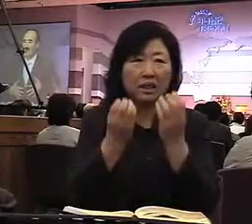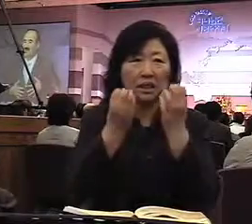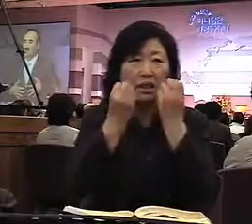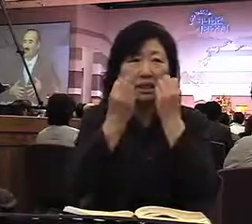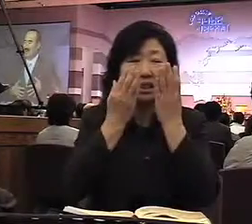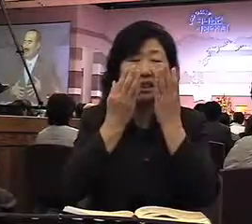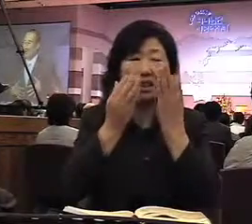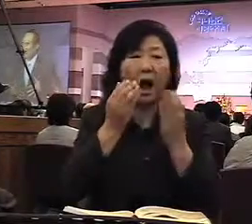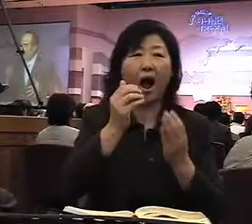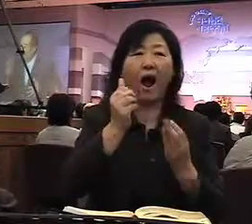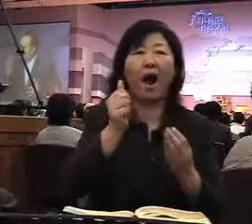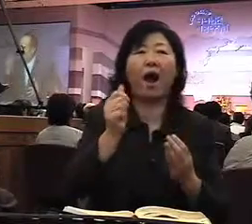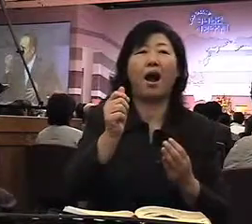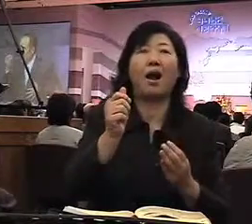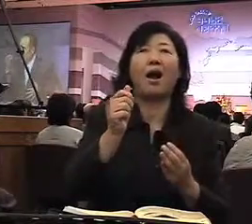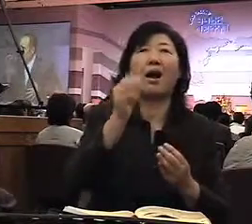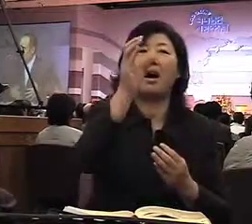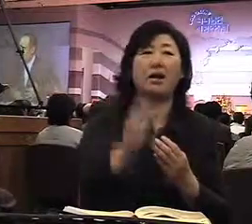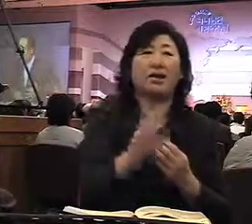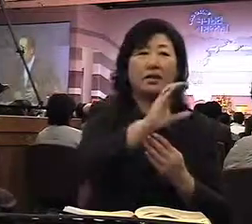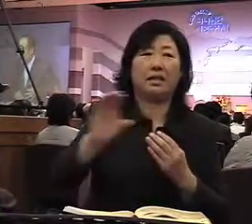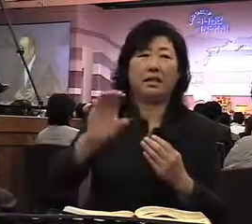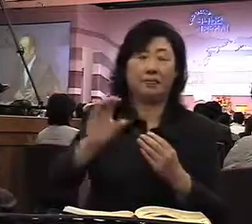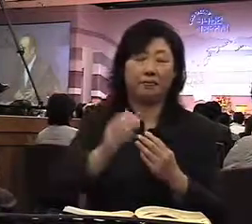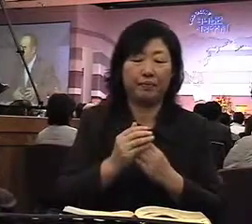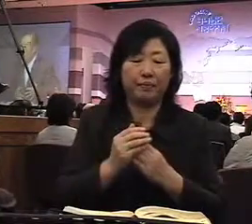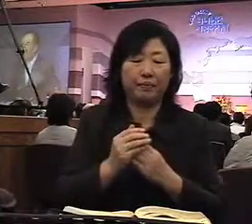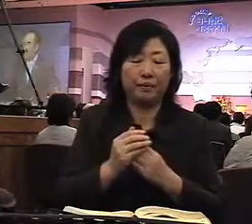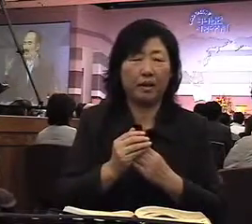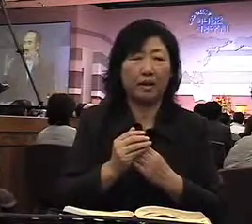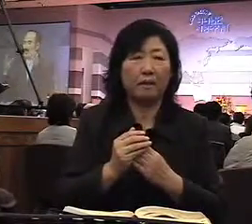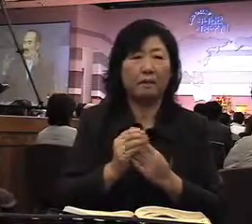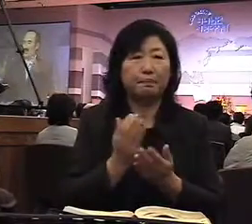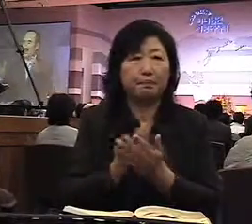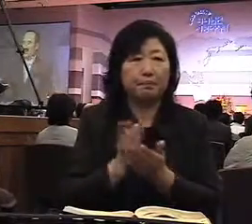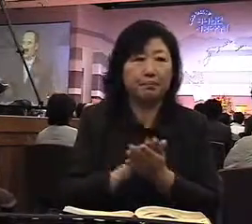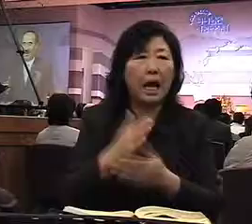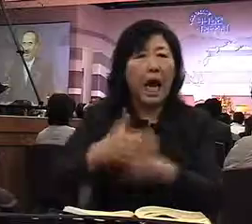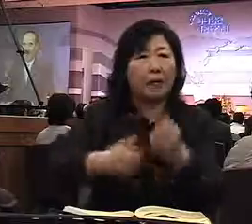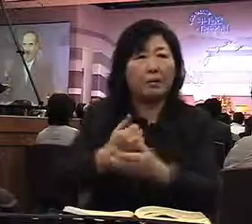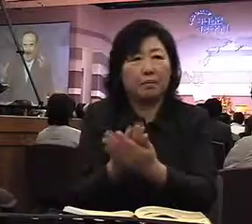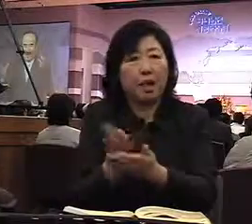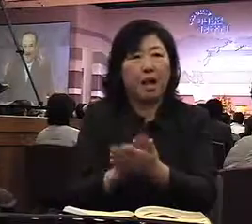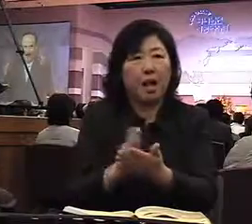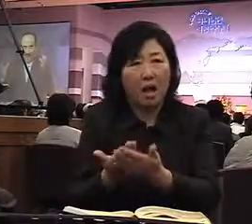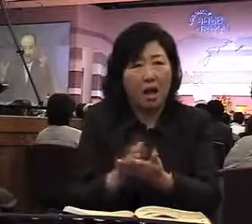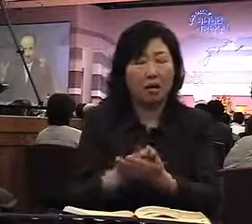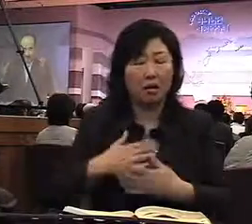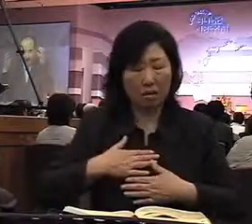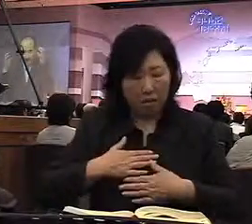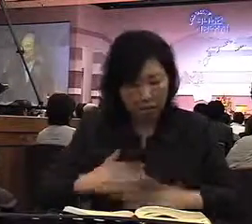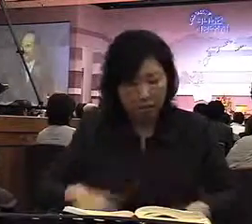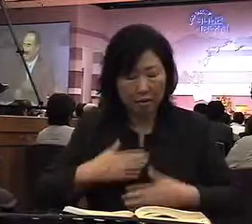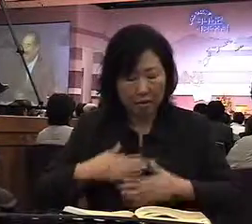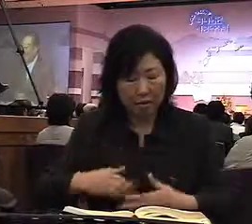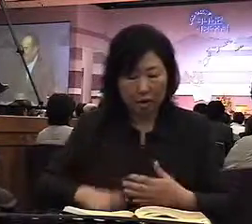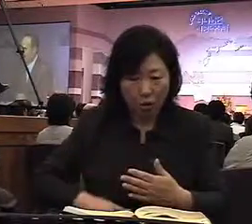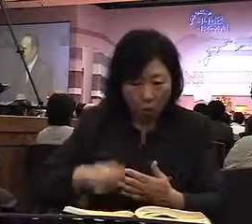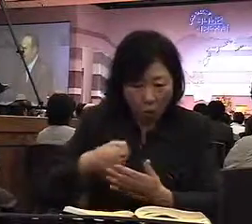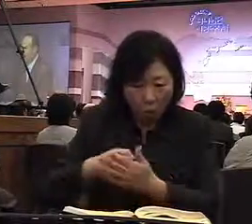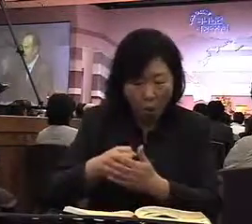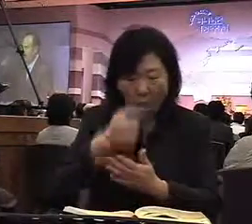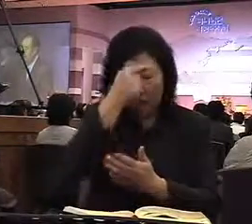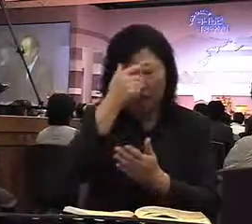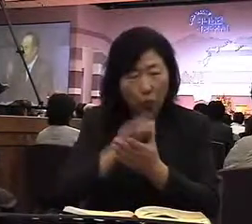그런 하나님 너무 좋아요. 변덕이 죽을 듯 하는 게 너무 좋아요. 그러므로 우리가 연약해도 하나님께 나아가서 기도할 용기와 믿음이 생기는 거